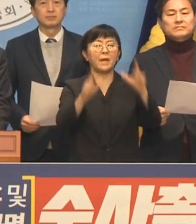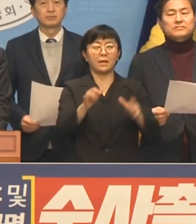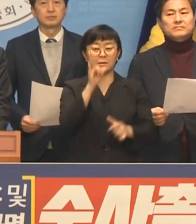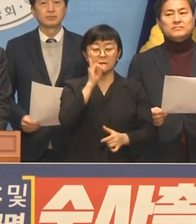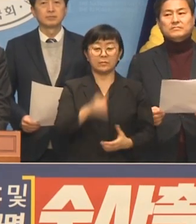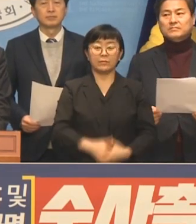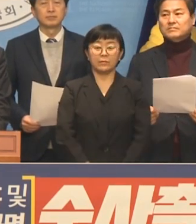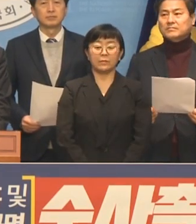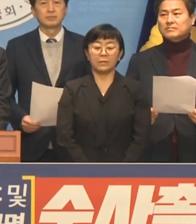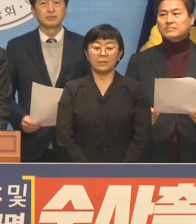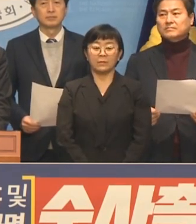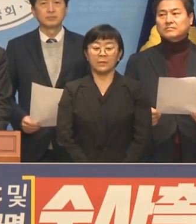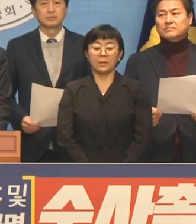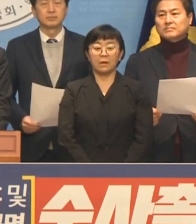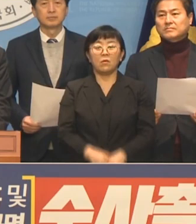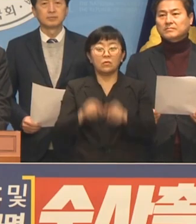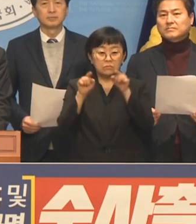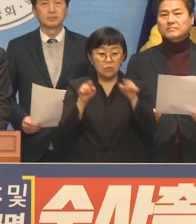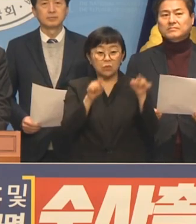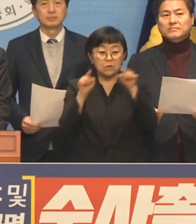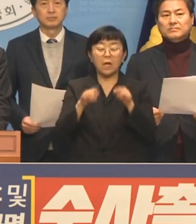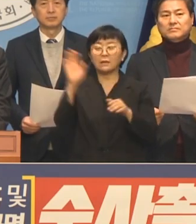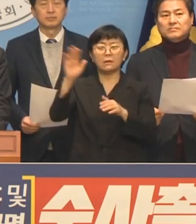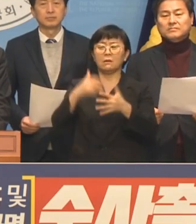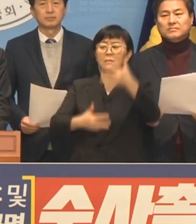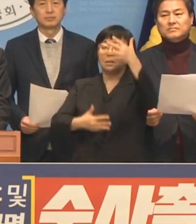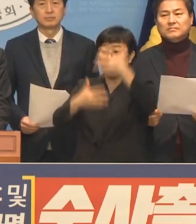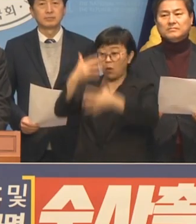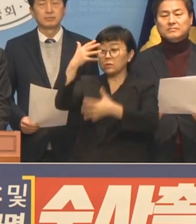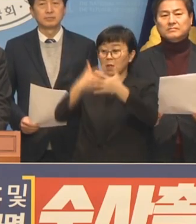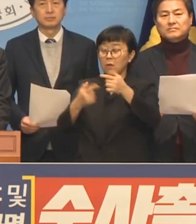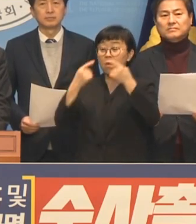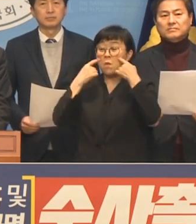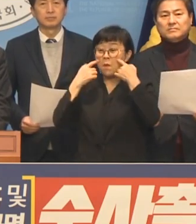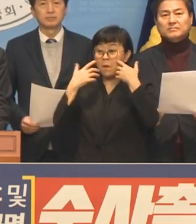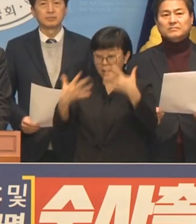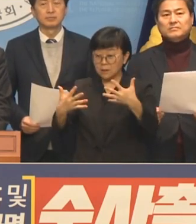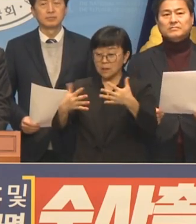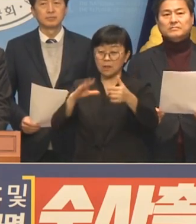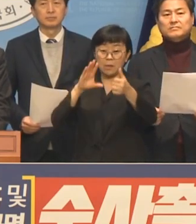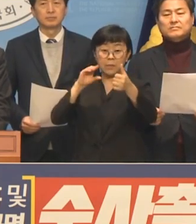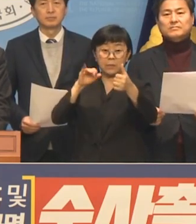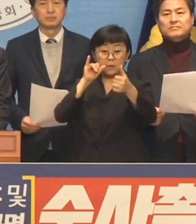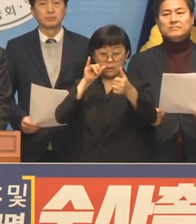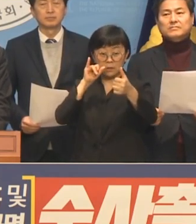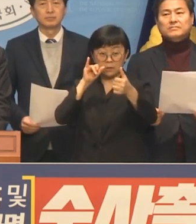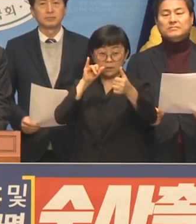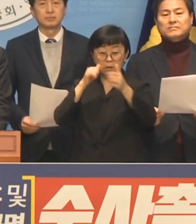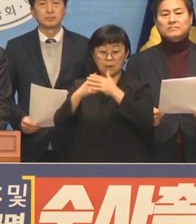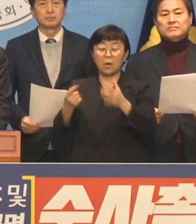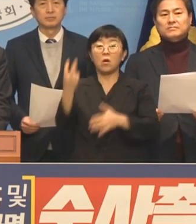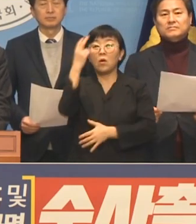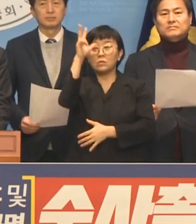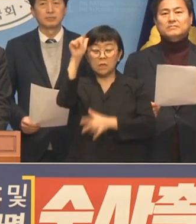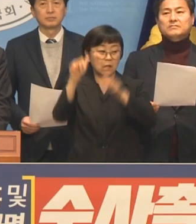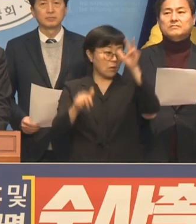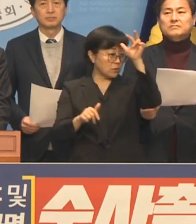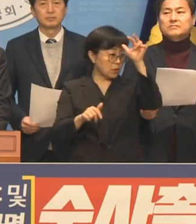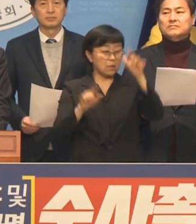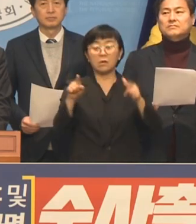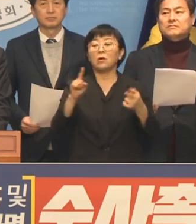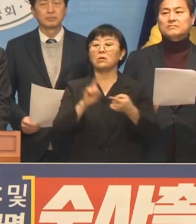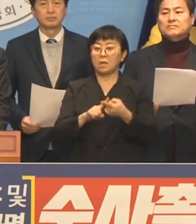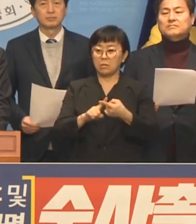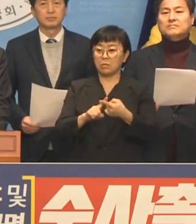있는데요. 이것은 녹취록이 아니라 영상이 빼박으로 찍힌 겁니다. 그렇다면 검찰이나 경찰이 이